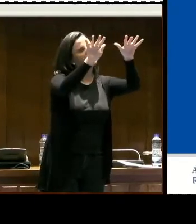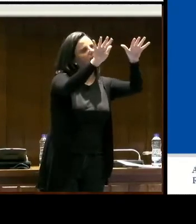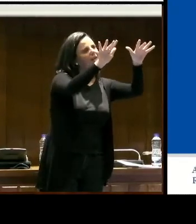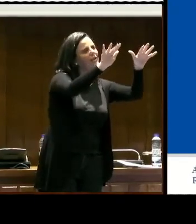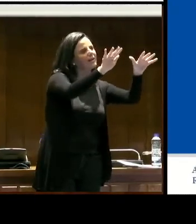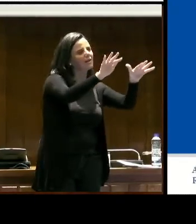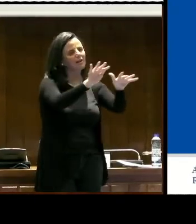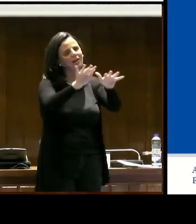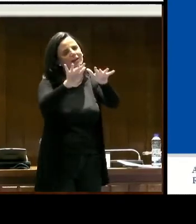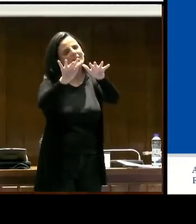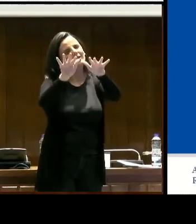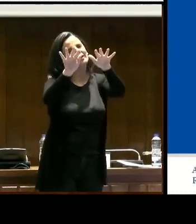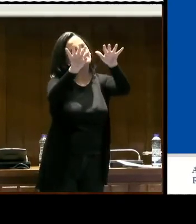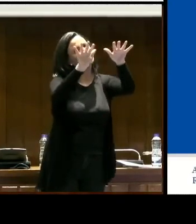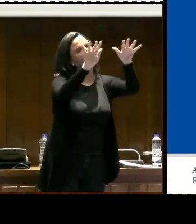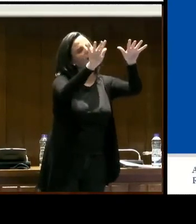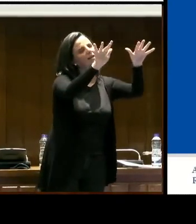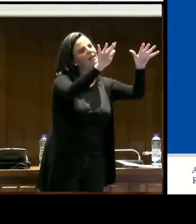en espiral.